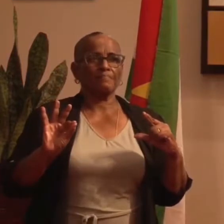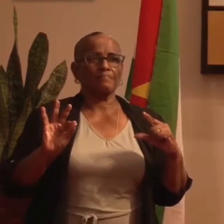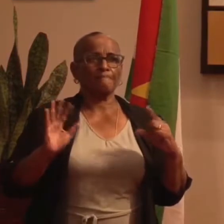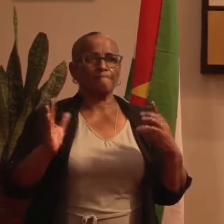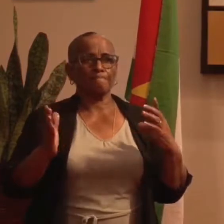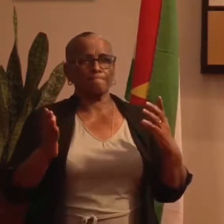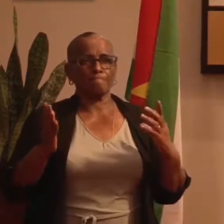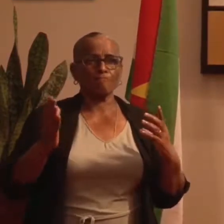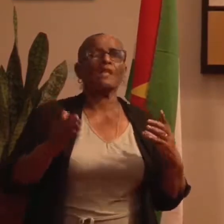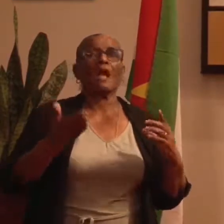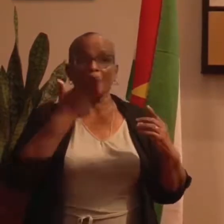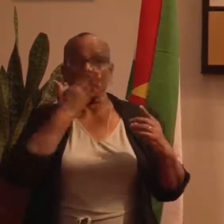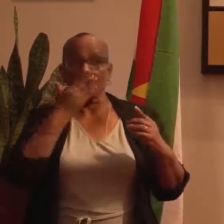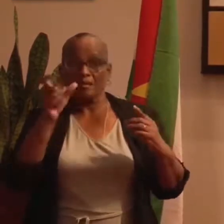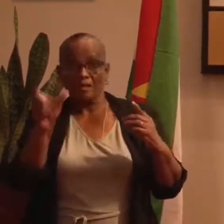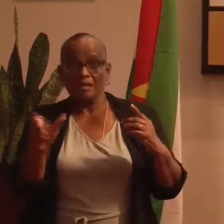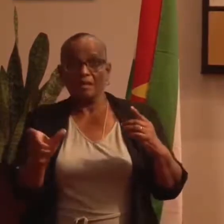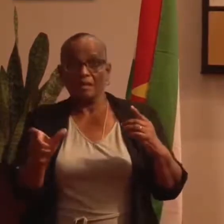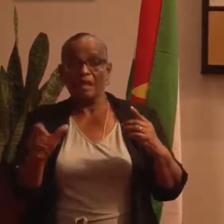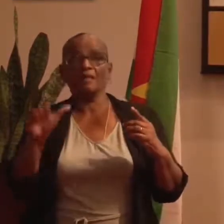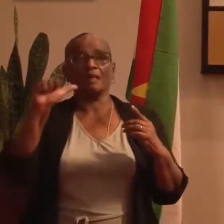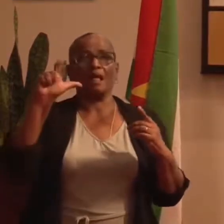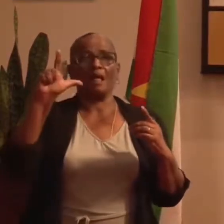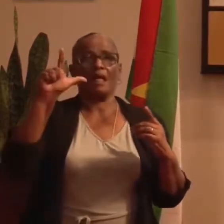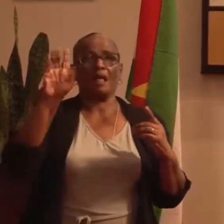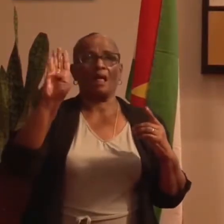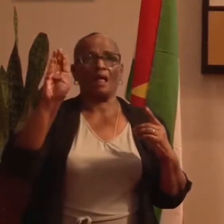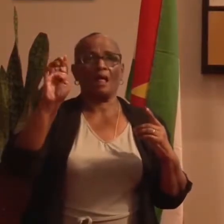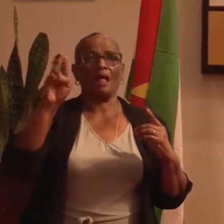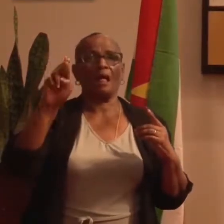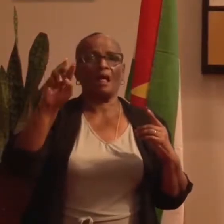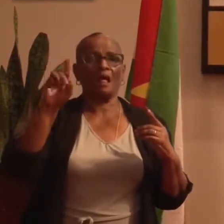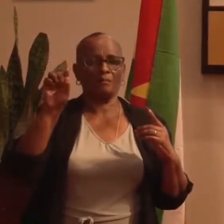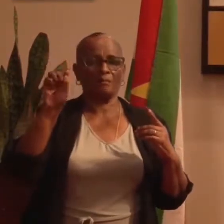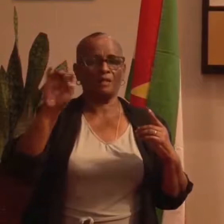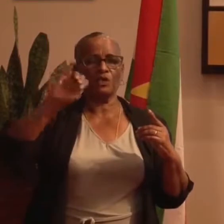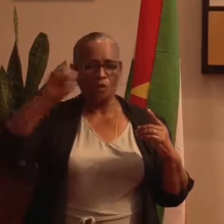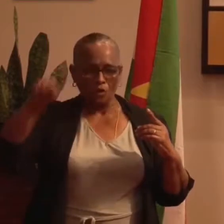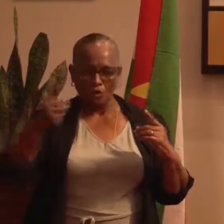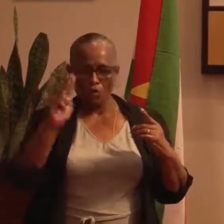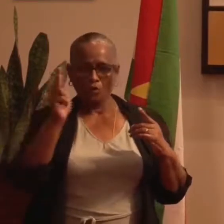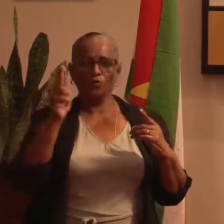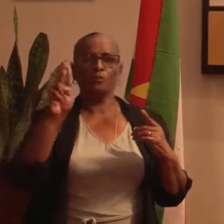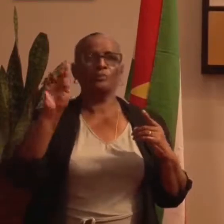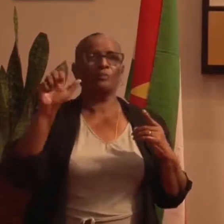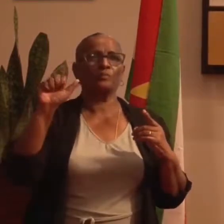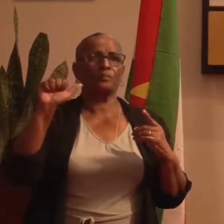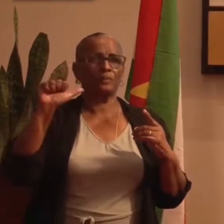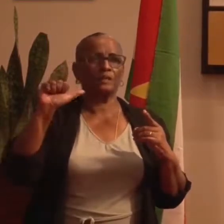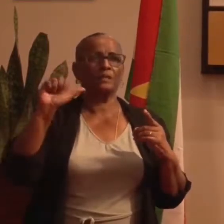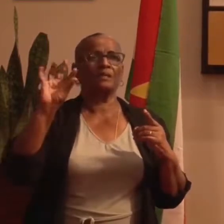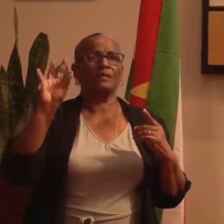een inheemse. En dat is meneer Albert Jubitana. 14.